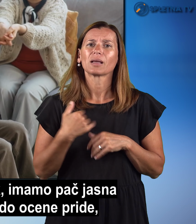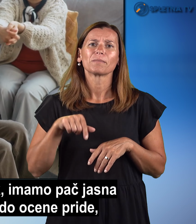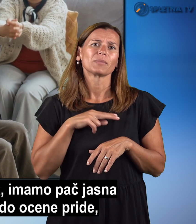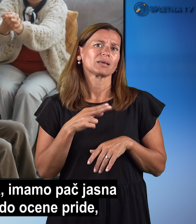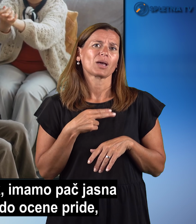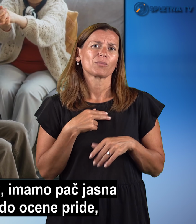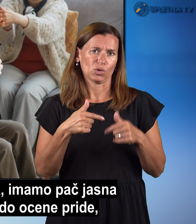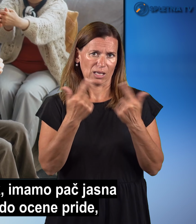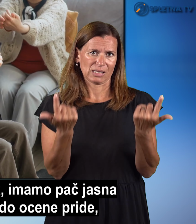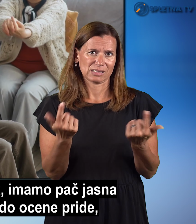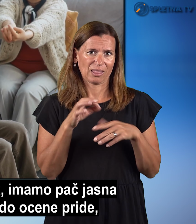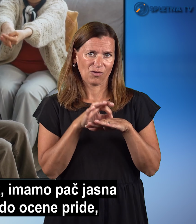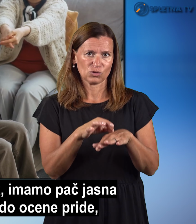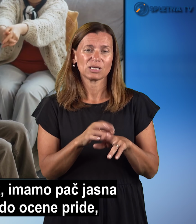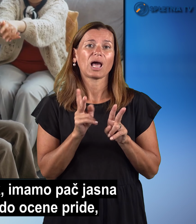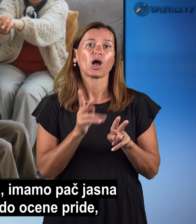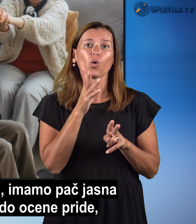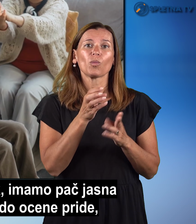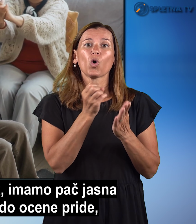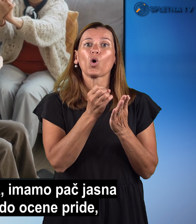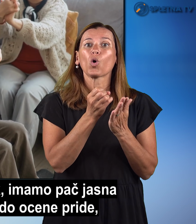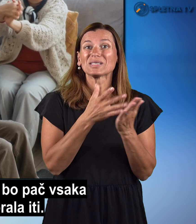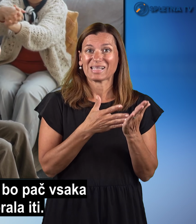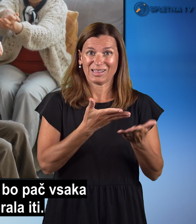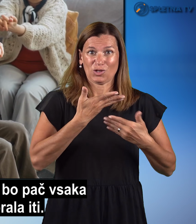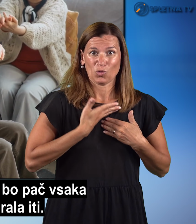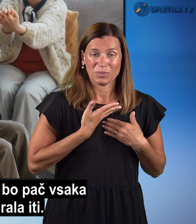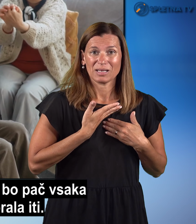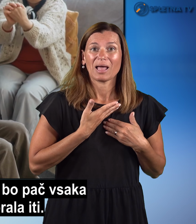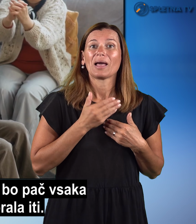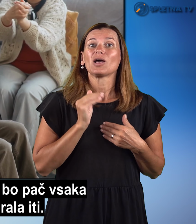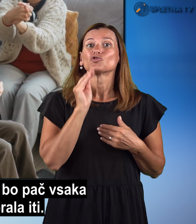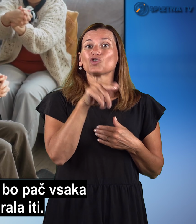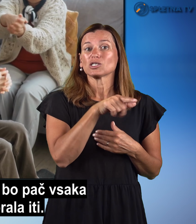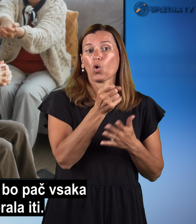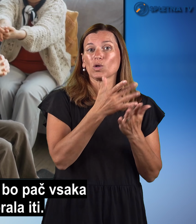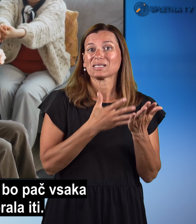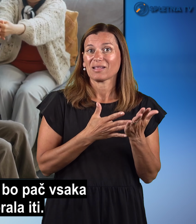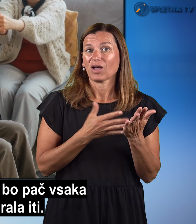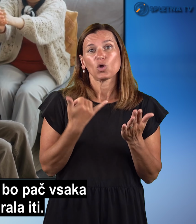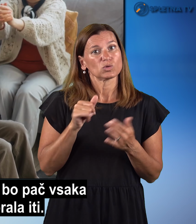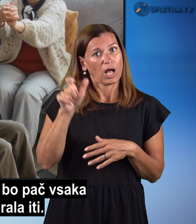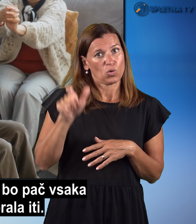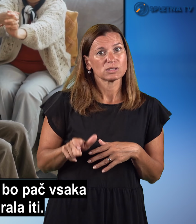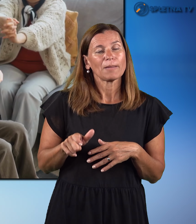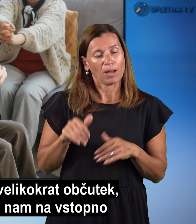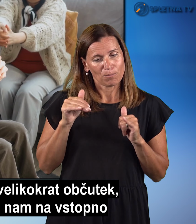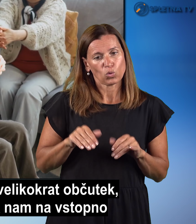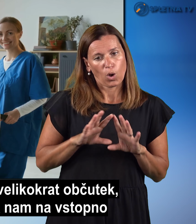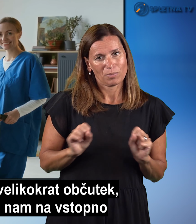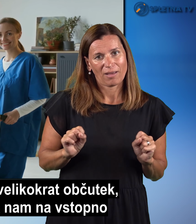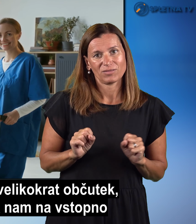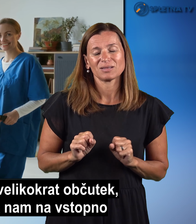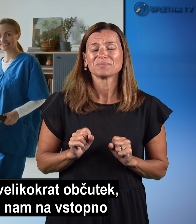Mi imamo pač jasna navodila, kako se do ocene pride, čez ocenjevanje pač vsaka oseba bo morala iti. Res pa je, da